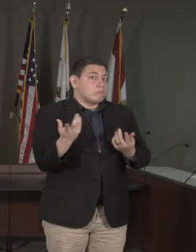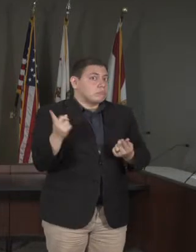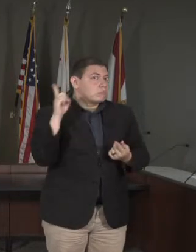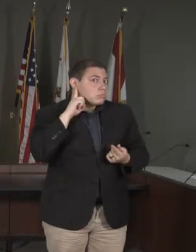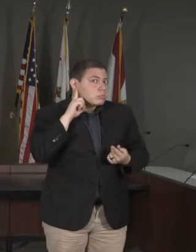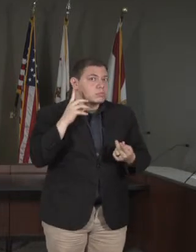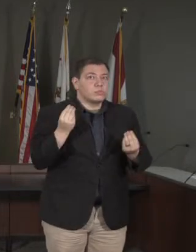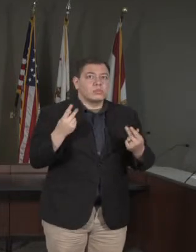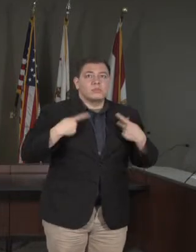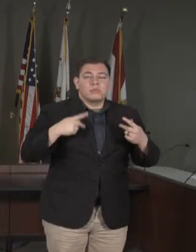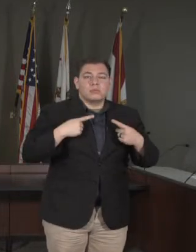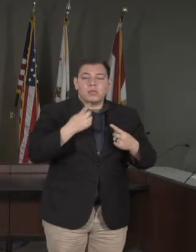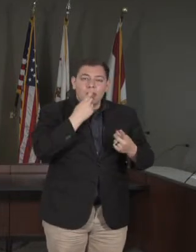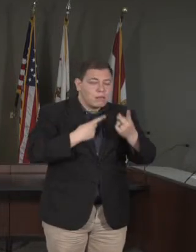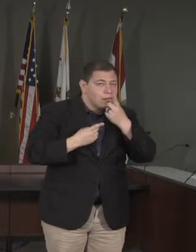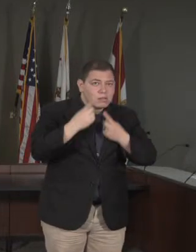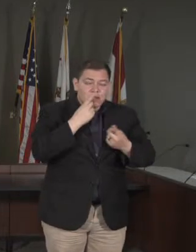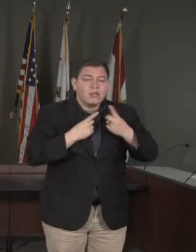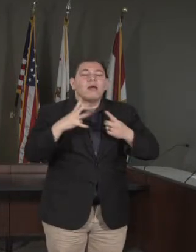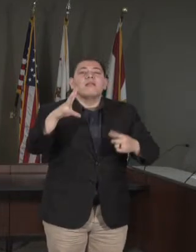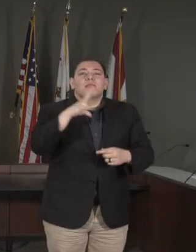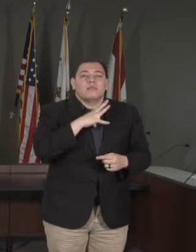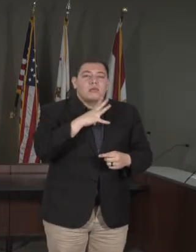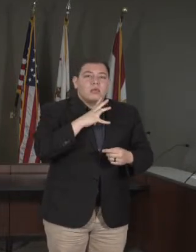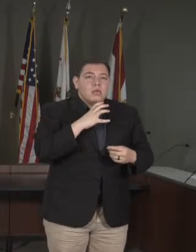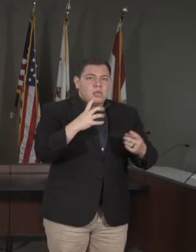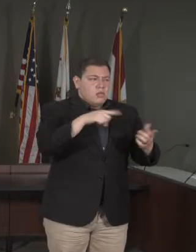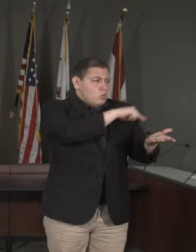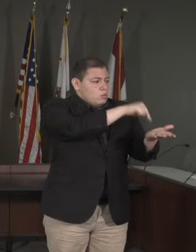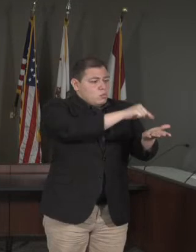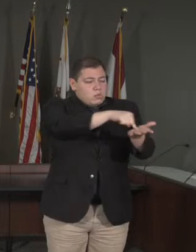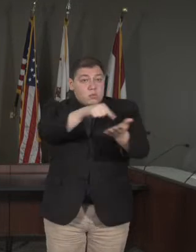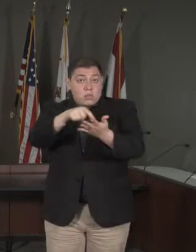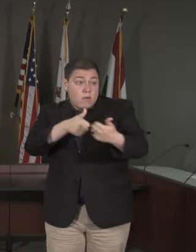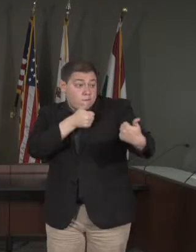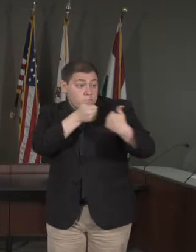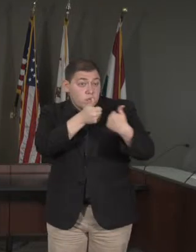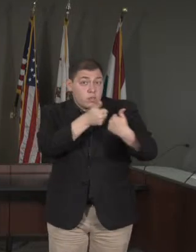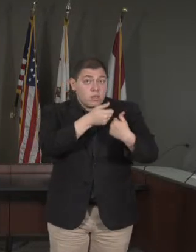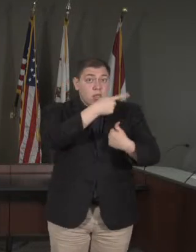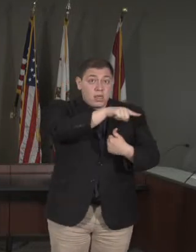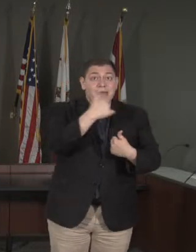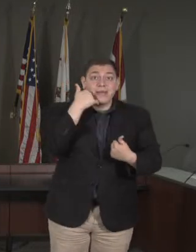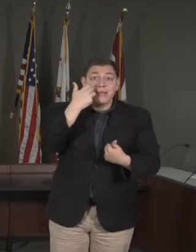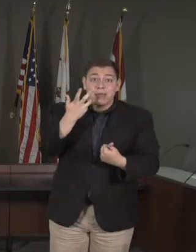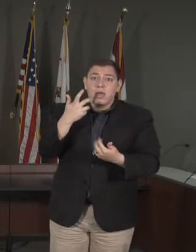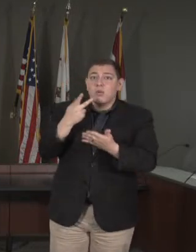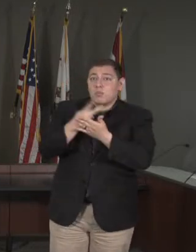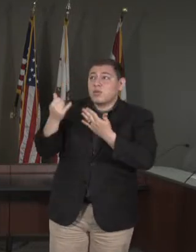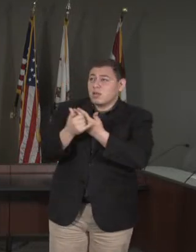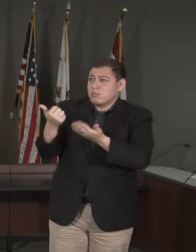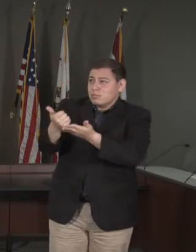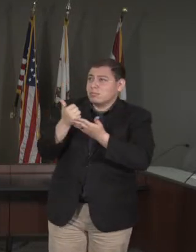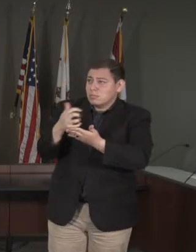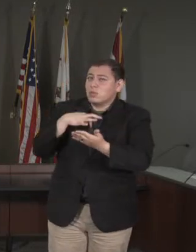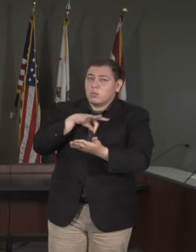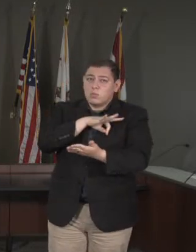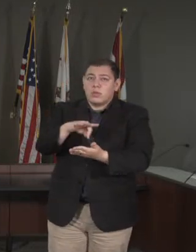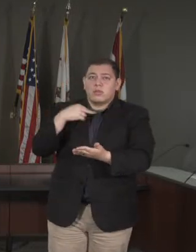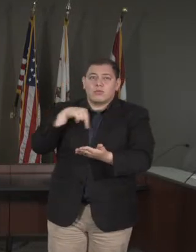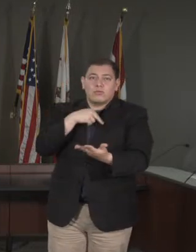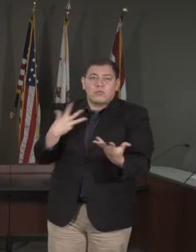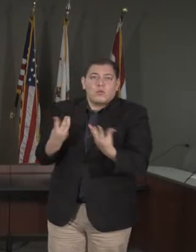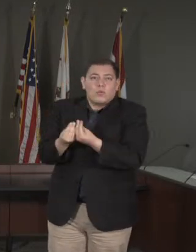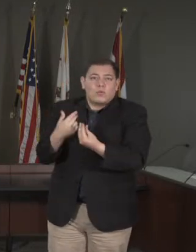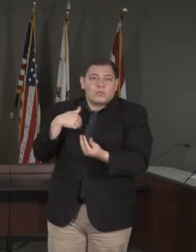información de los diferentes condados en la frontera que quieren también hacer este programa. Así que muy emocionados. Por